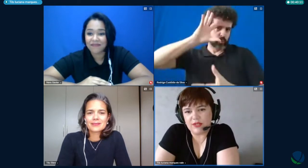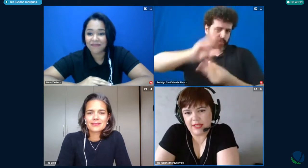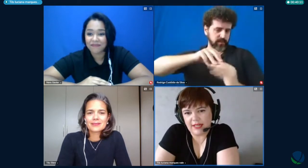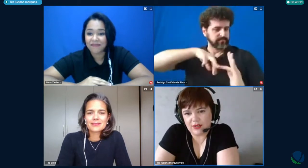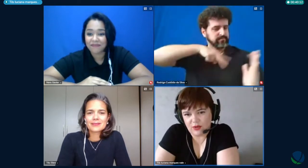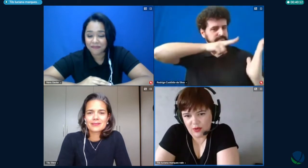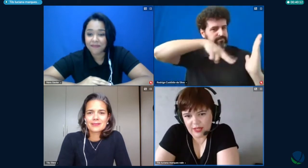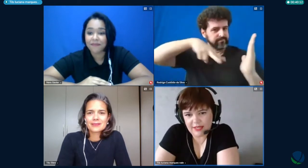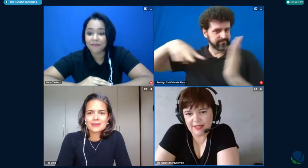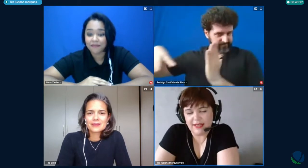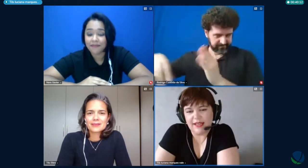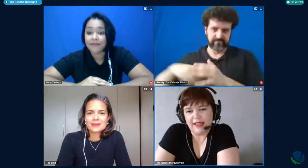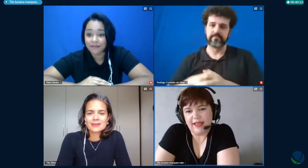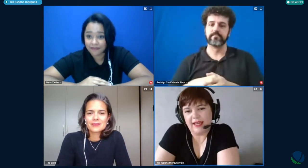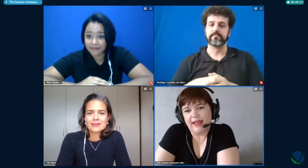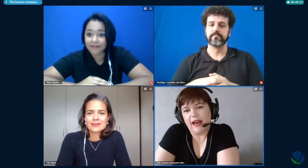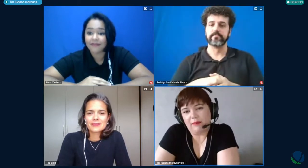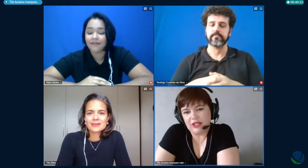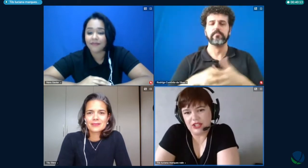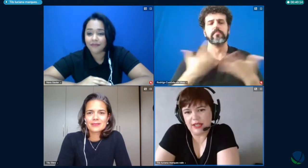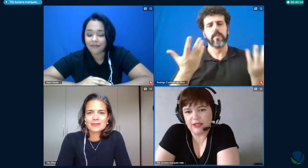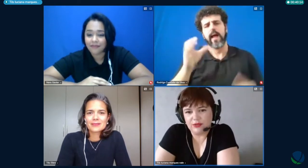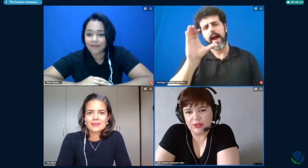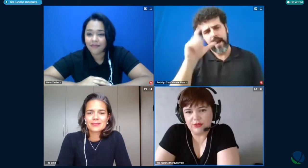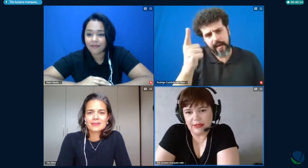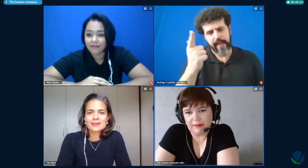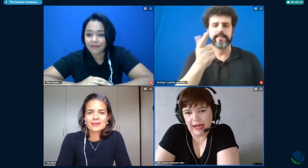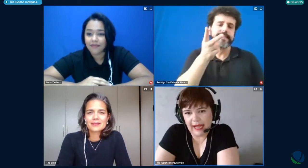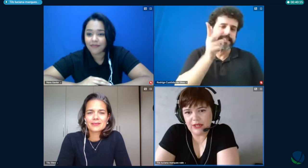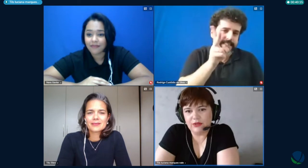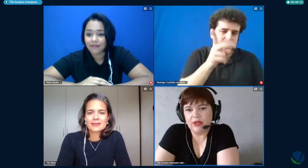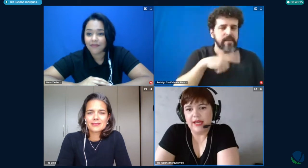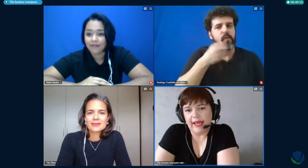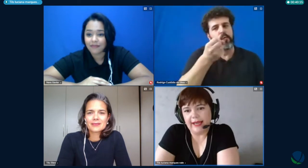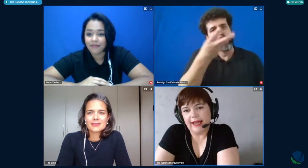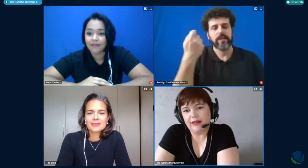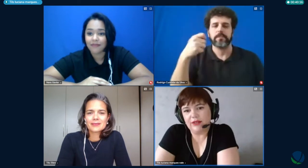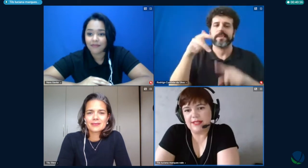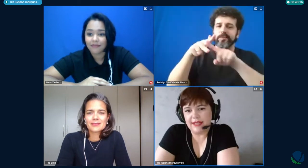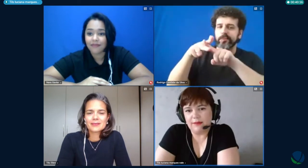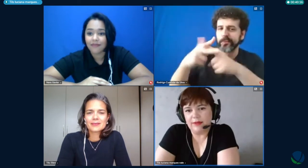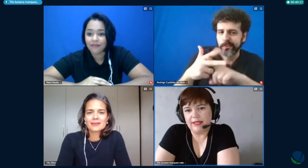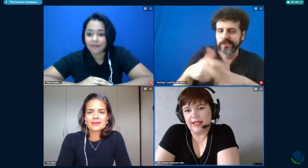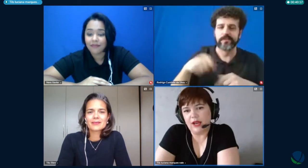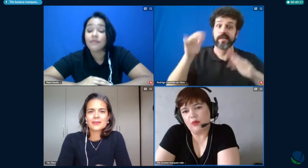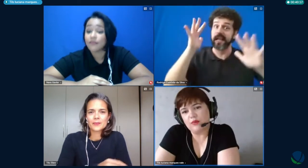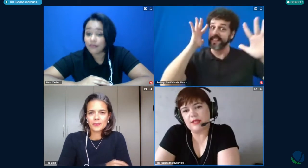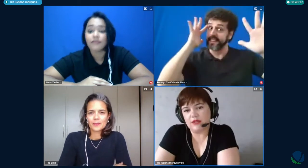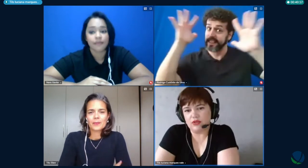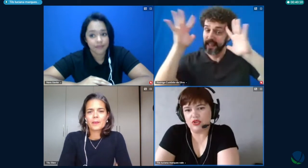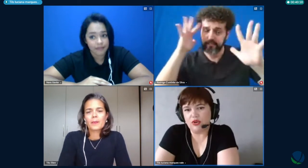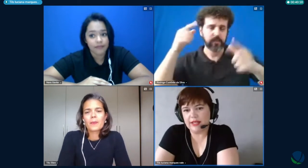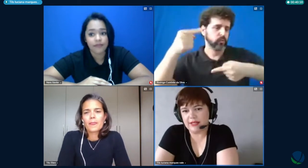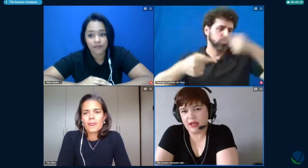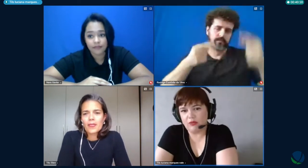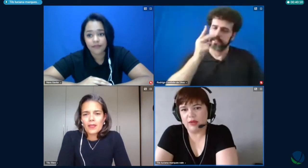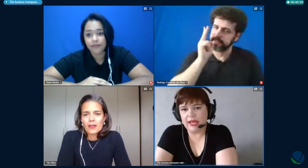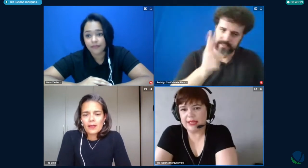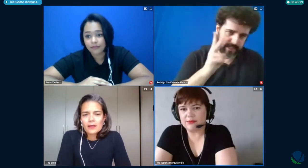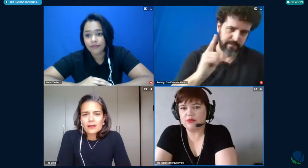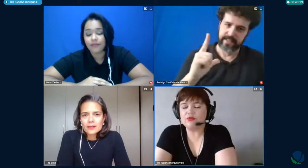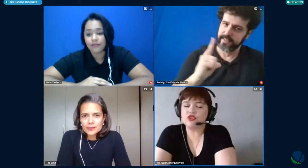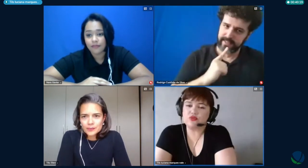minhas considerações a partir da leitura do trabalho. É claro que sempre tem algumas questões de